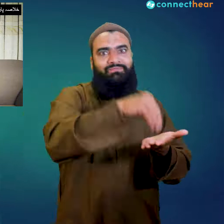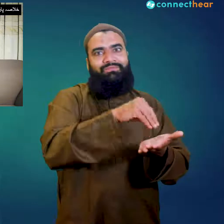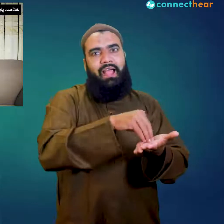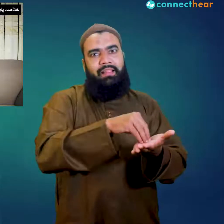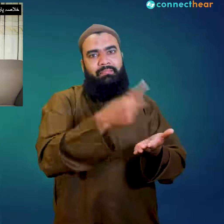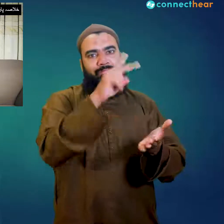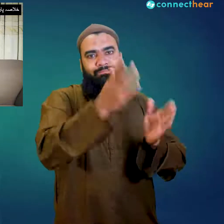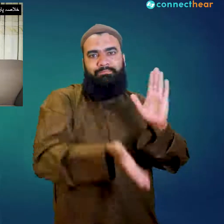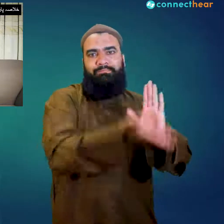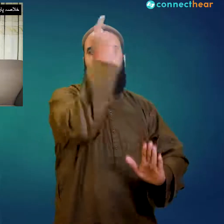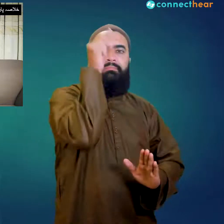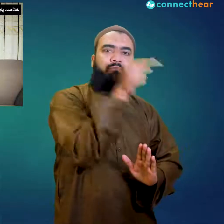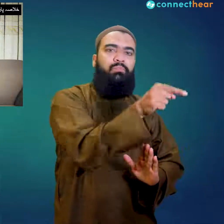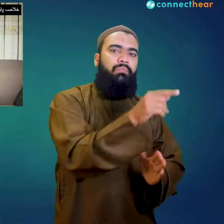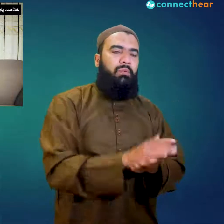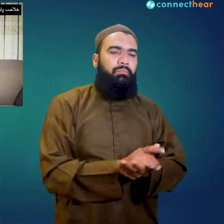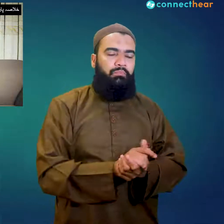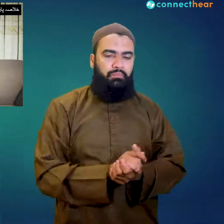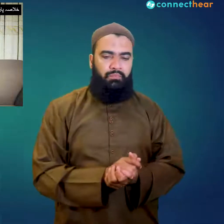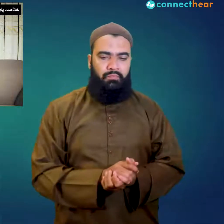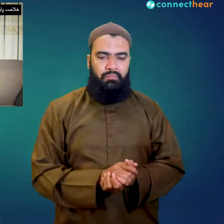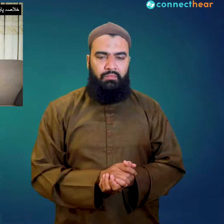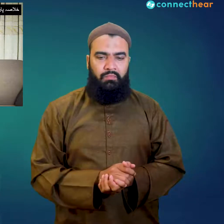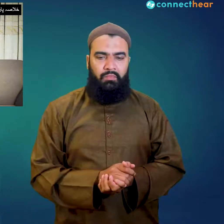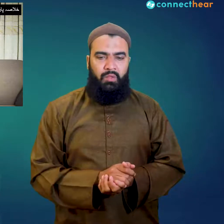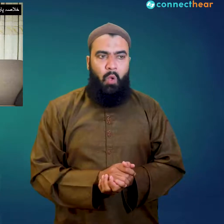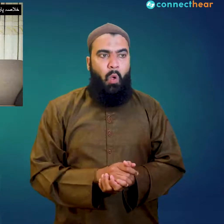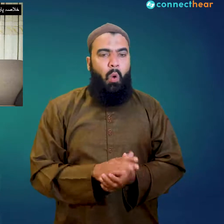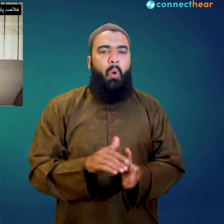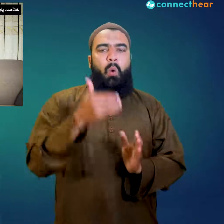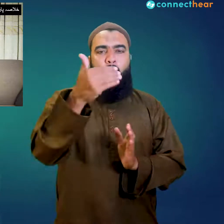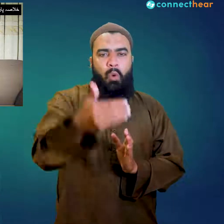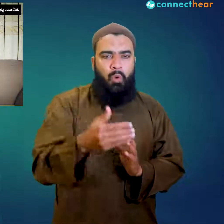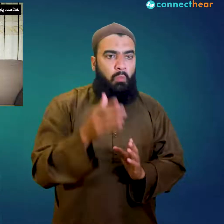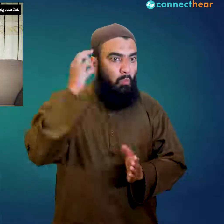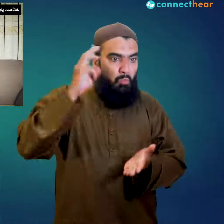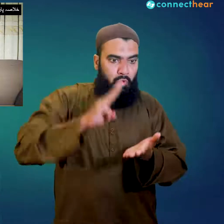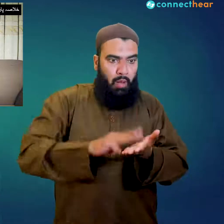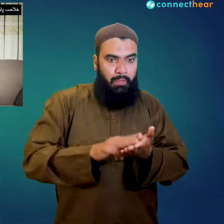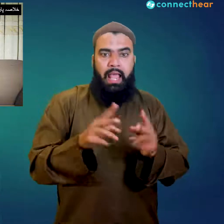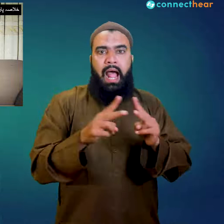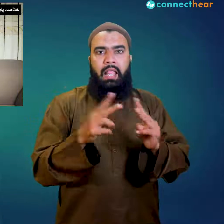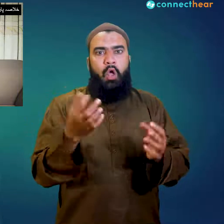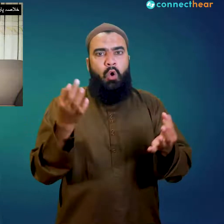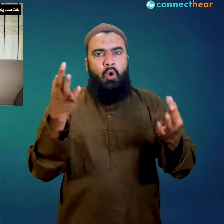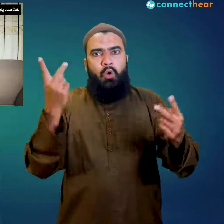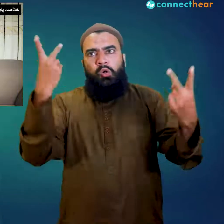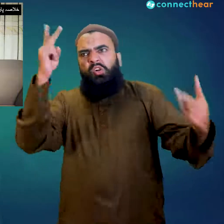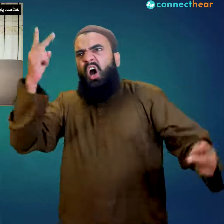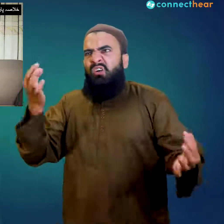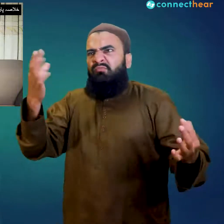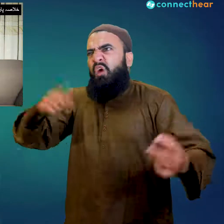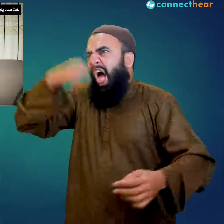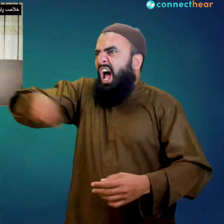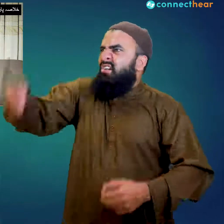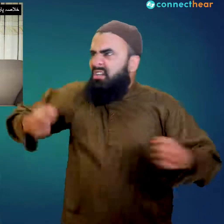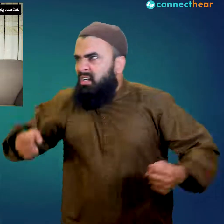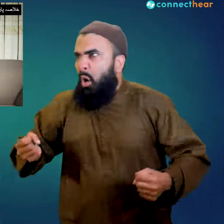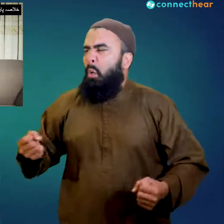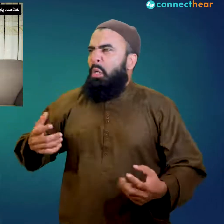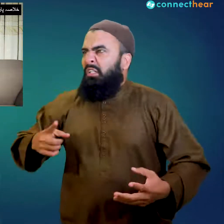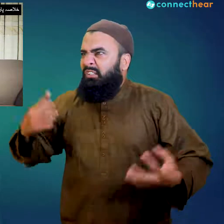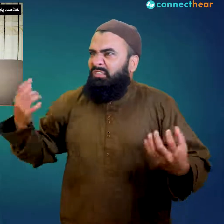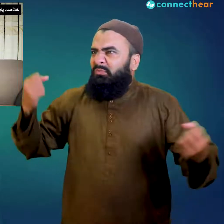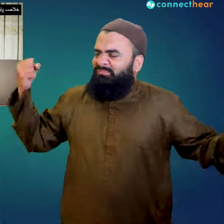والکاظمین الغیظ، اور غصے کو دبانے والے ہوتے ہیں، والعافین عن الناس، اور لوگوں کو معاف کرنے والے ہوتے